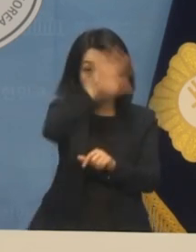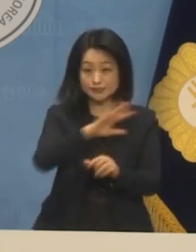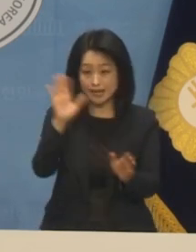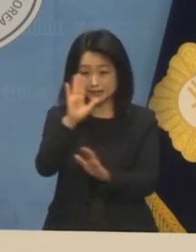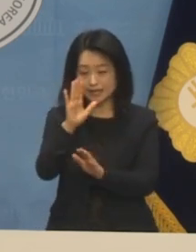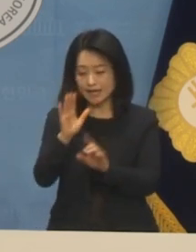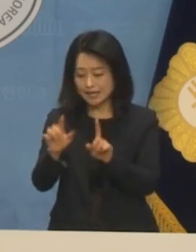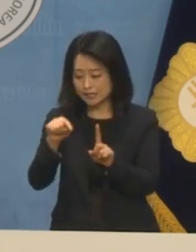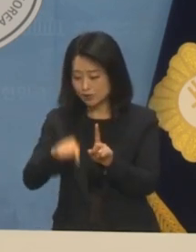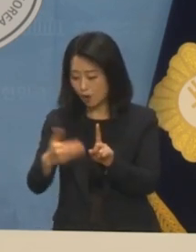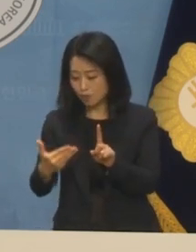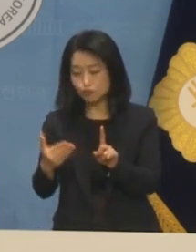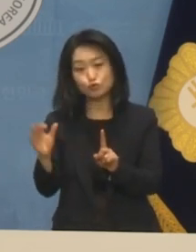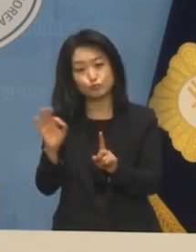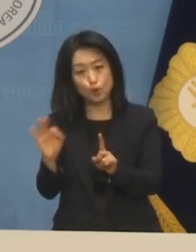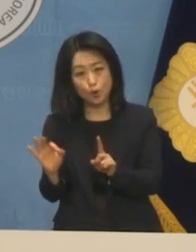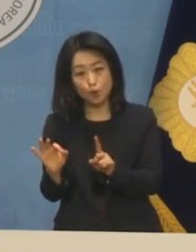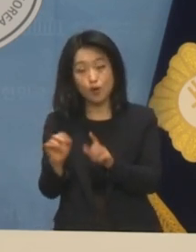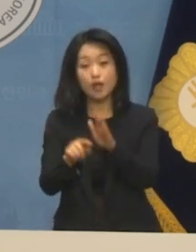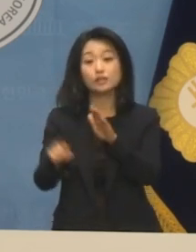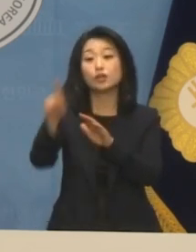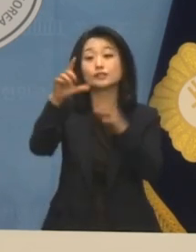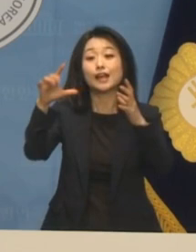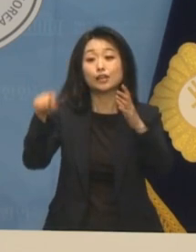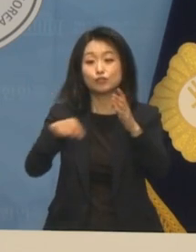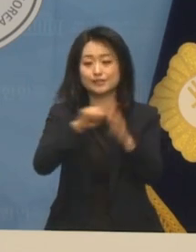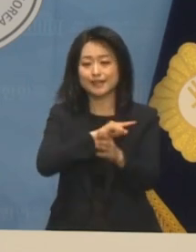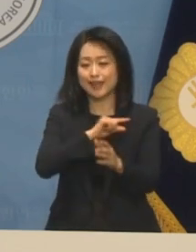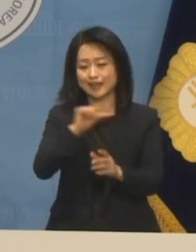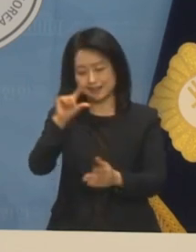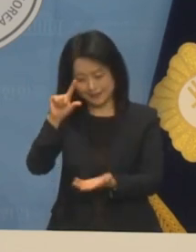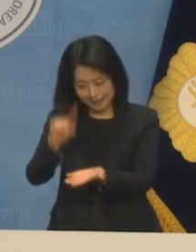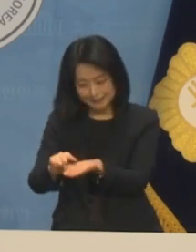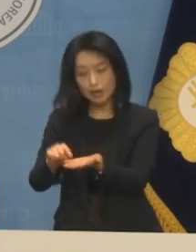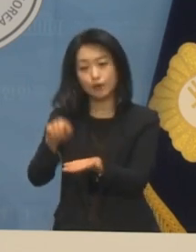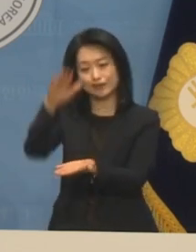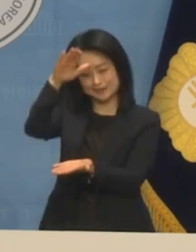되지 않습니다. 선진국 중 가장 낮은 비율입니다.